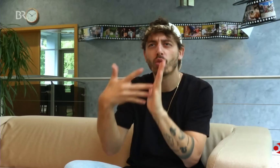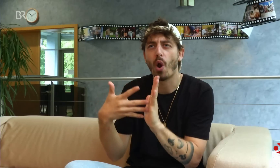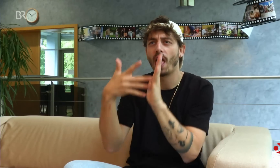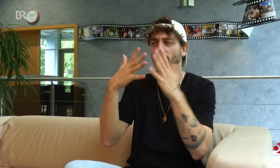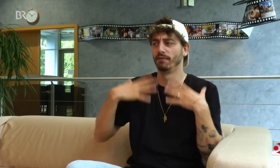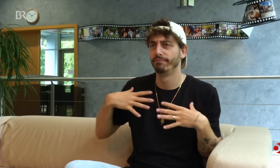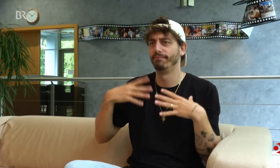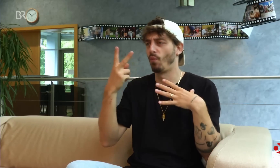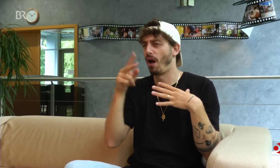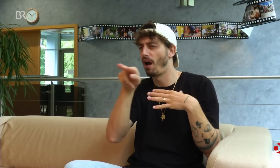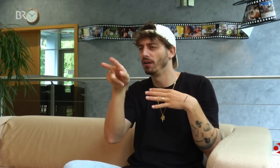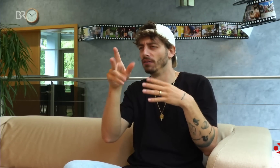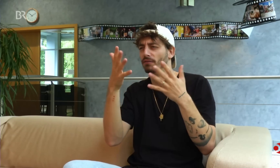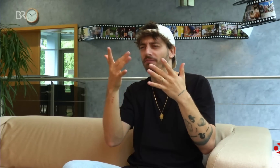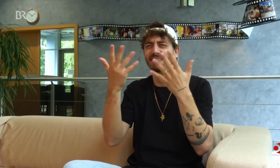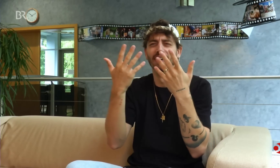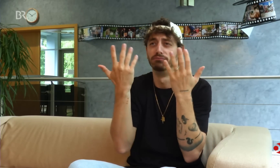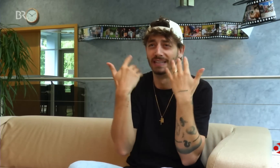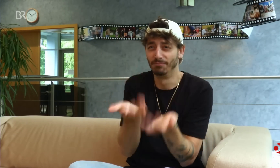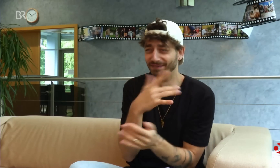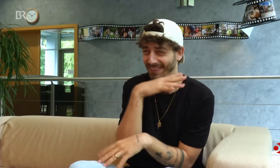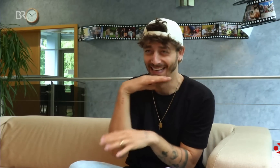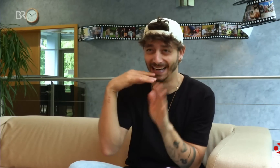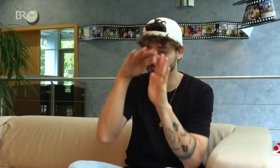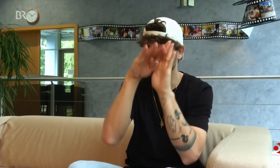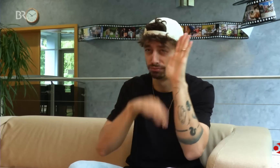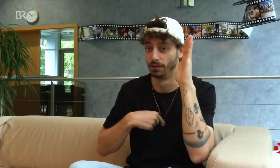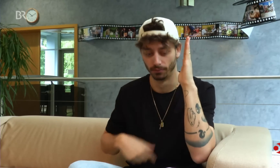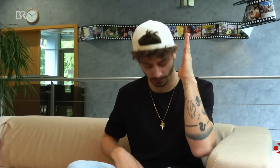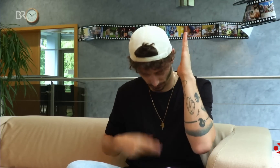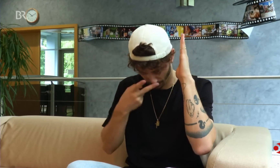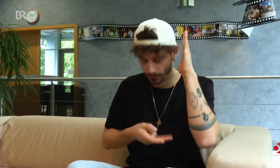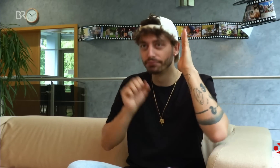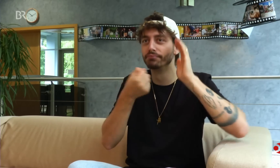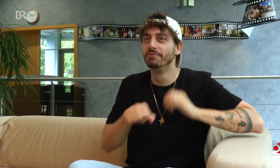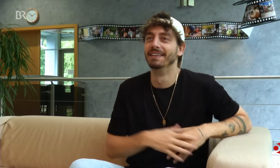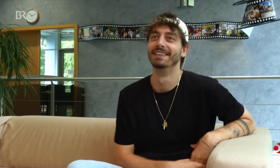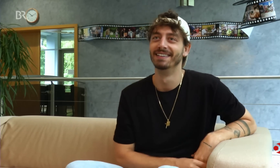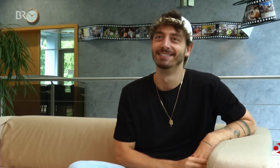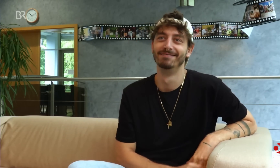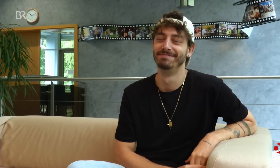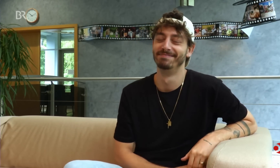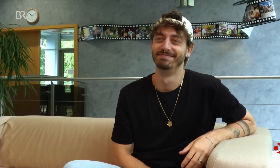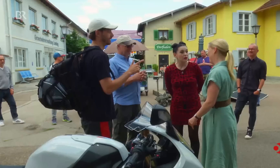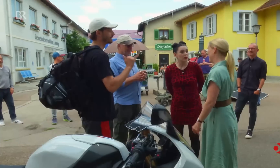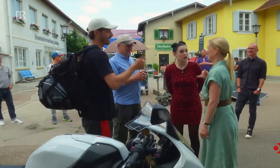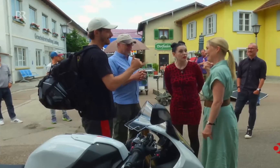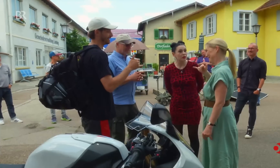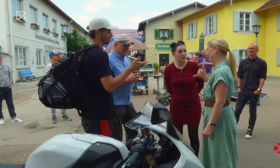gibt es noch Leute, die auf jedes Detail achten müssen bei der Kleidung oder unzähligen anderen Sachen. Ja?